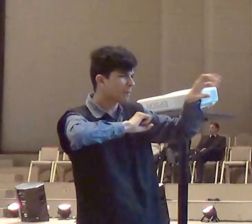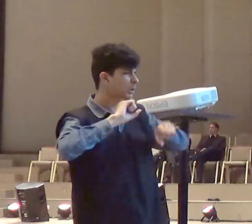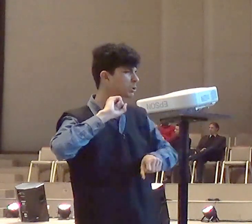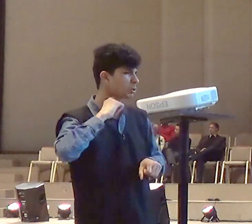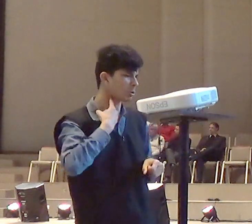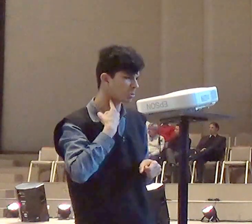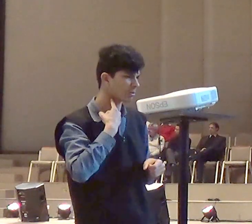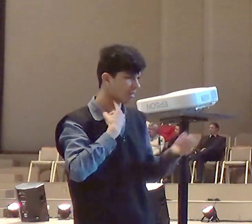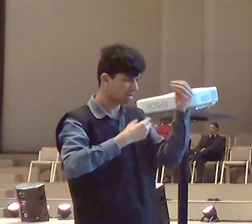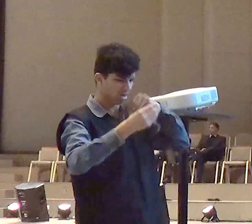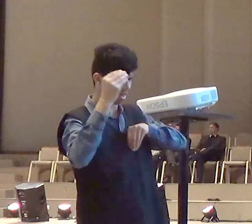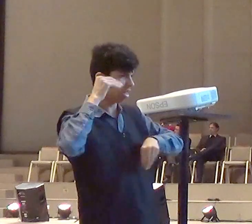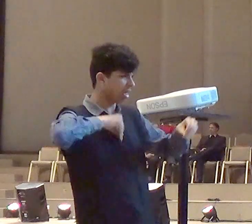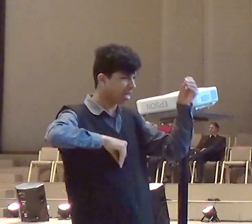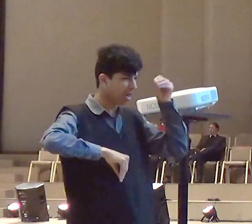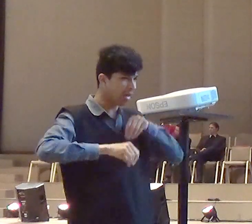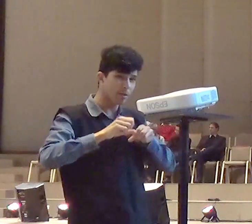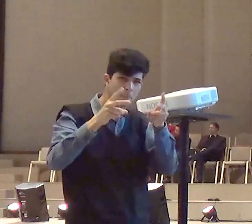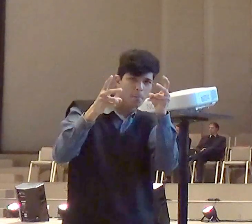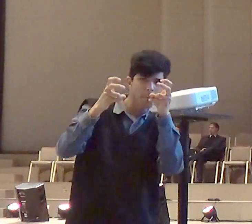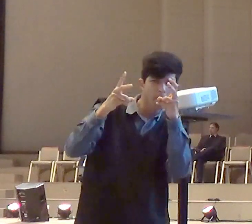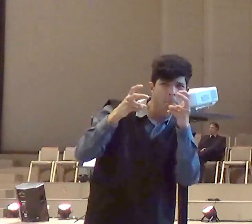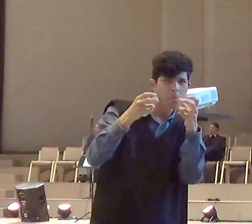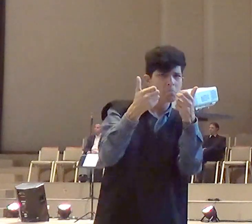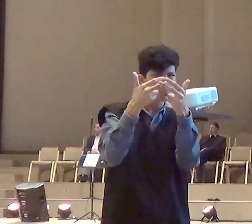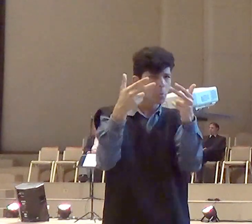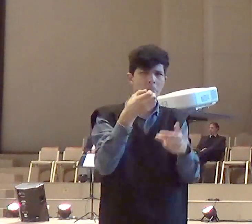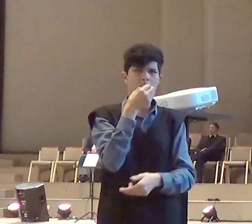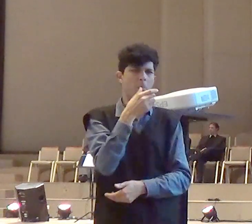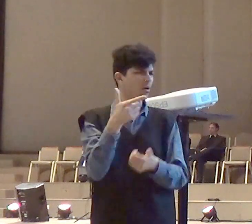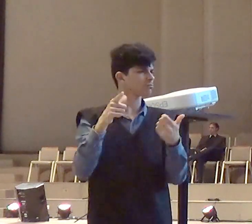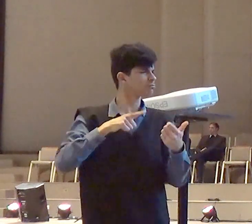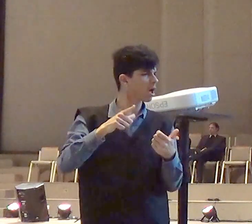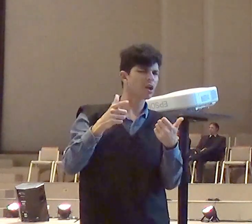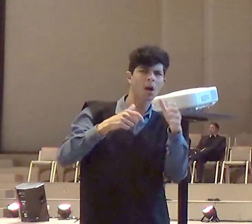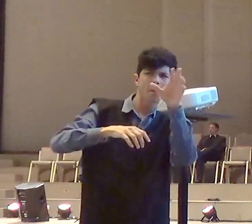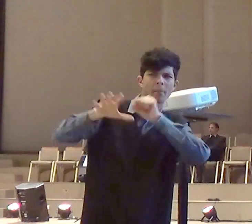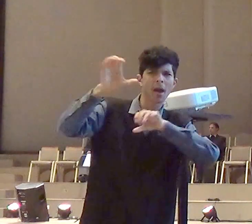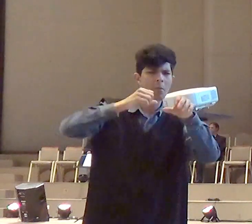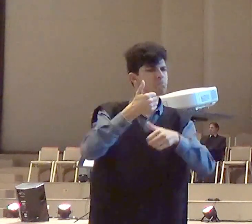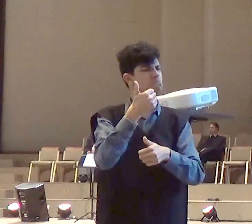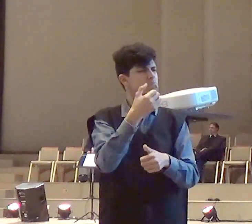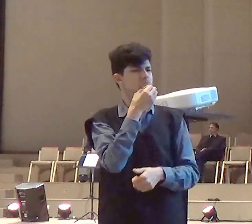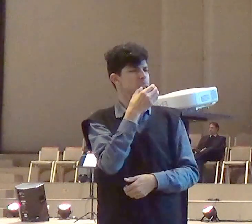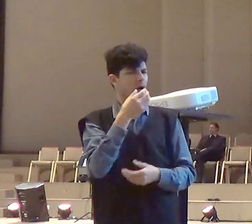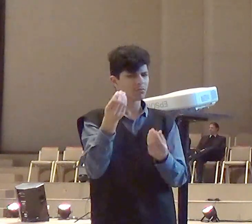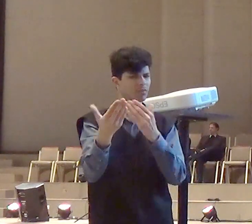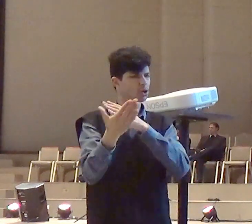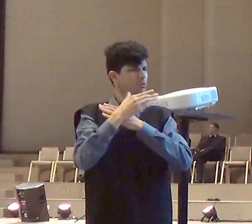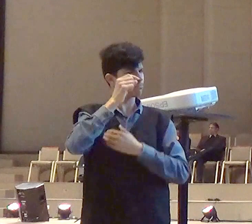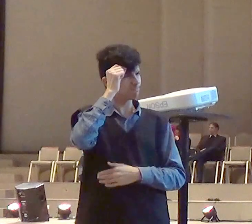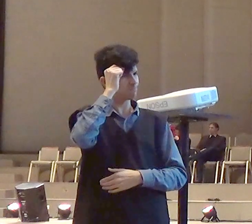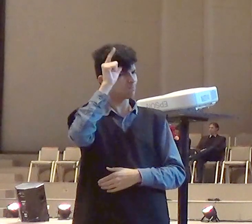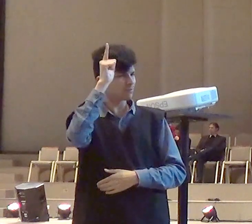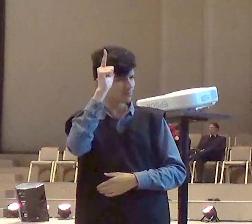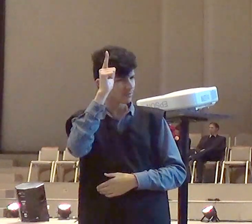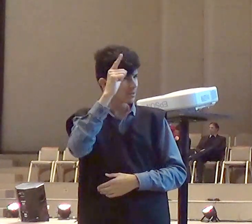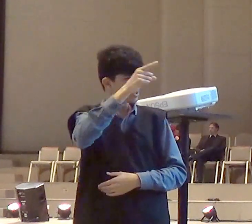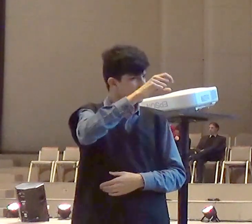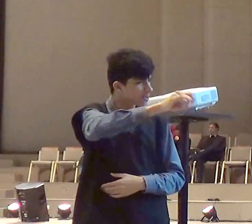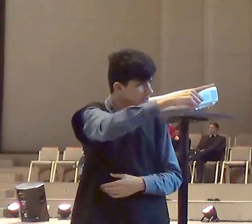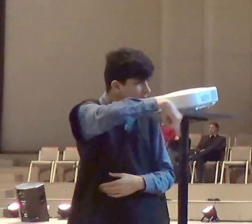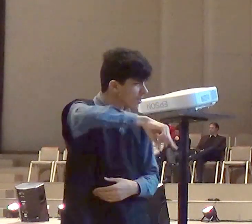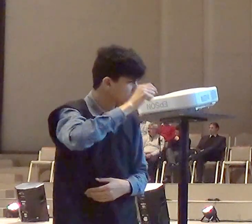seus olhos forem maus o seu corpo ficar cheio de escuridão assim se a luz que está em você virar